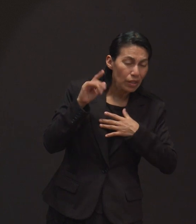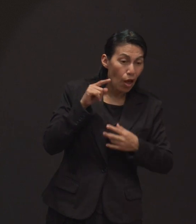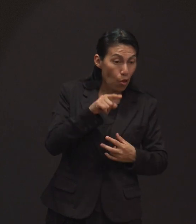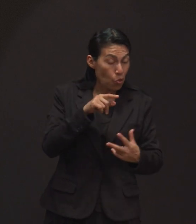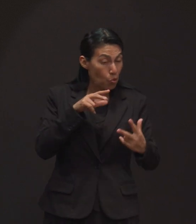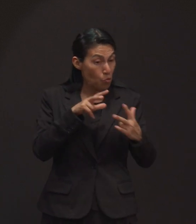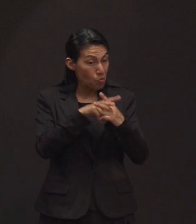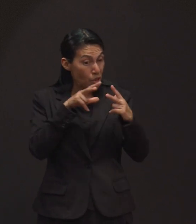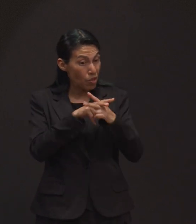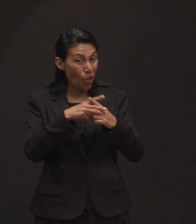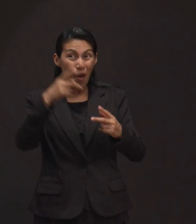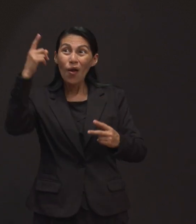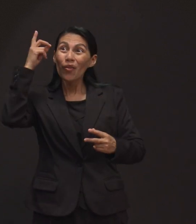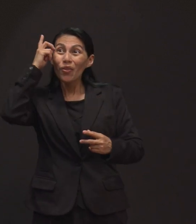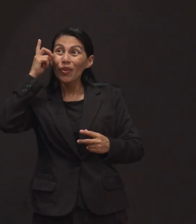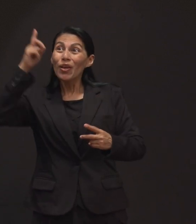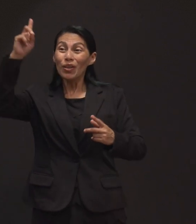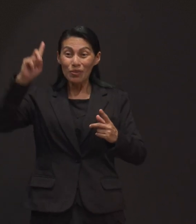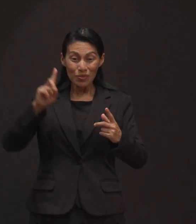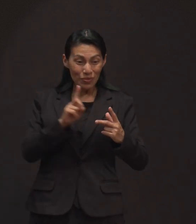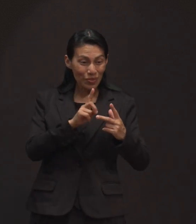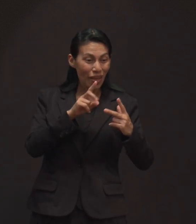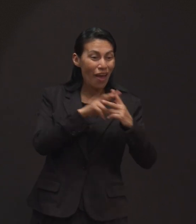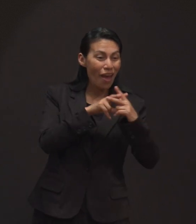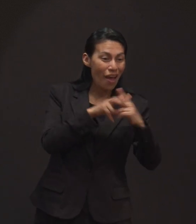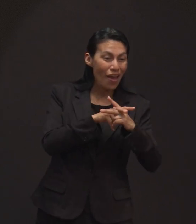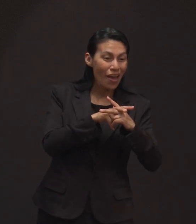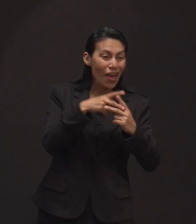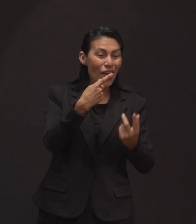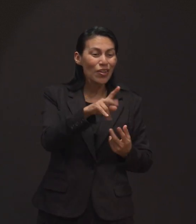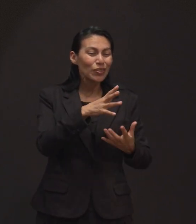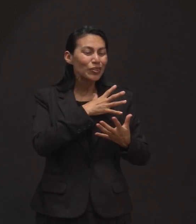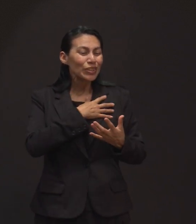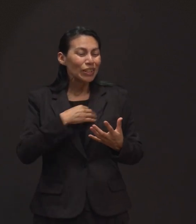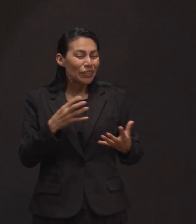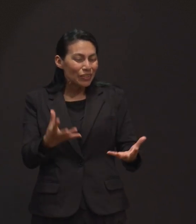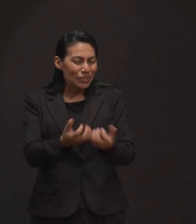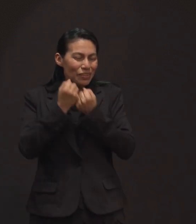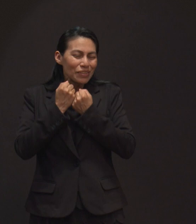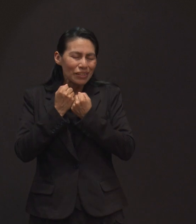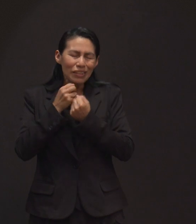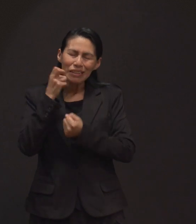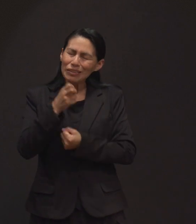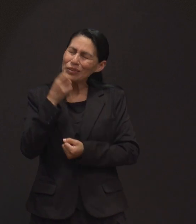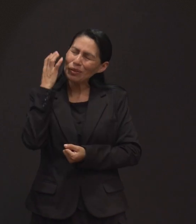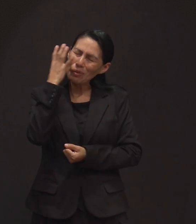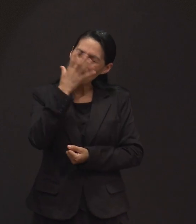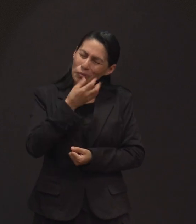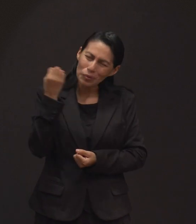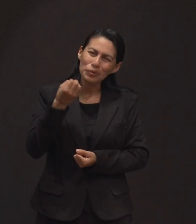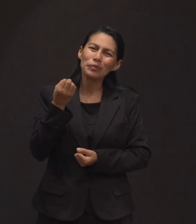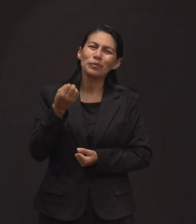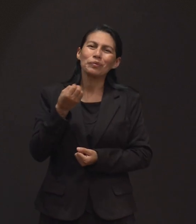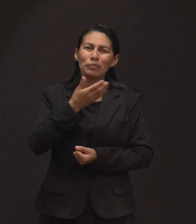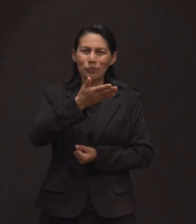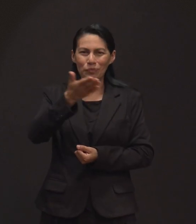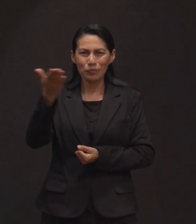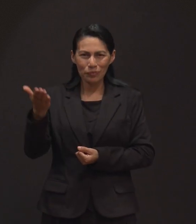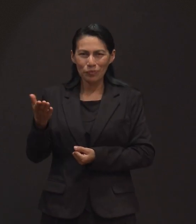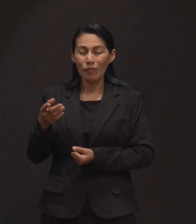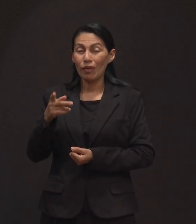yo lo pleitearé, dice, ¿no? Sí. Y también yo salvaré a tus hijos. ¡Qué maravillosa promesa